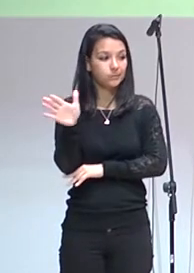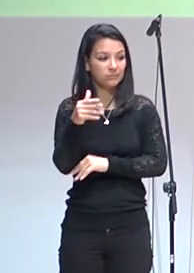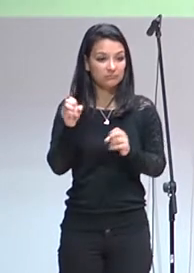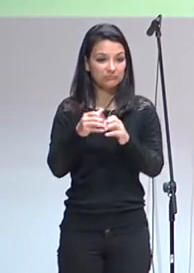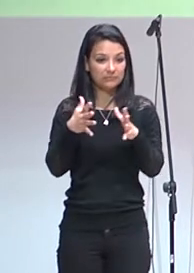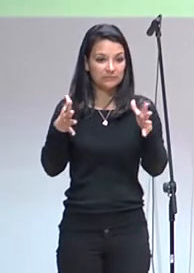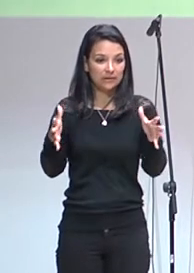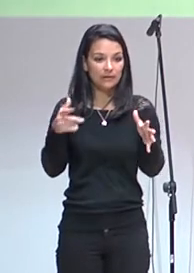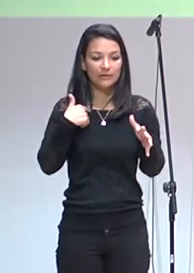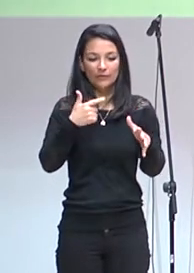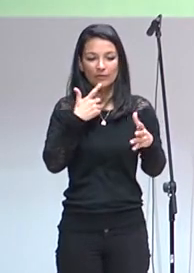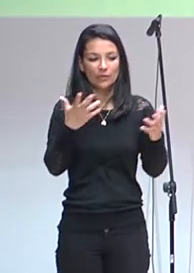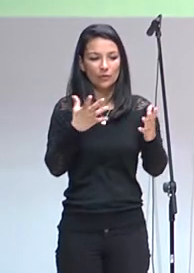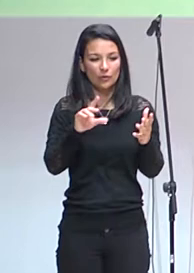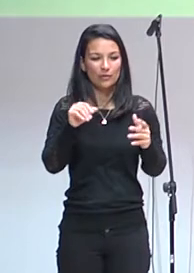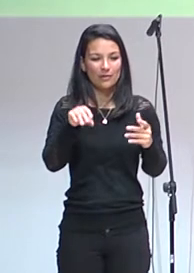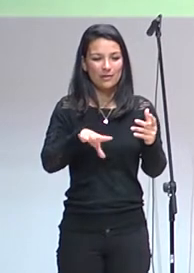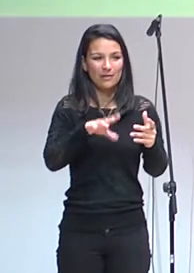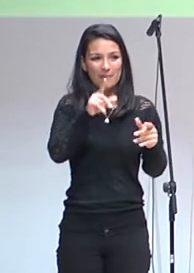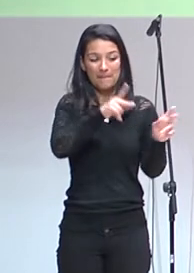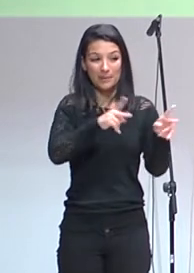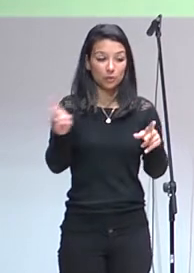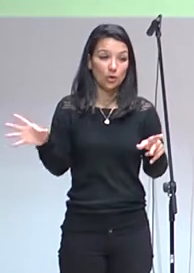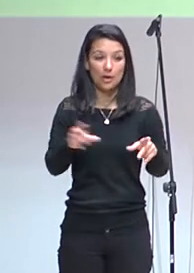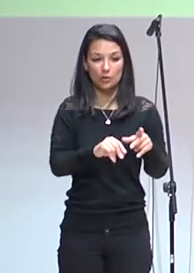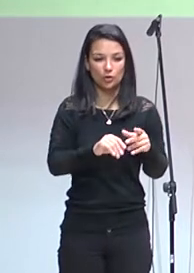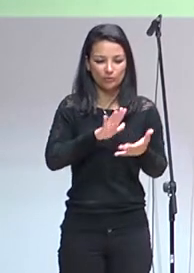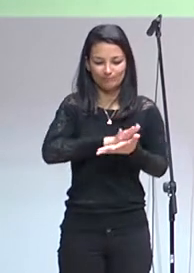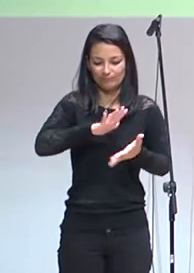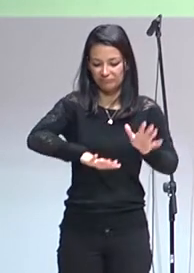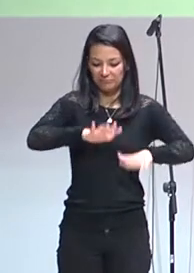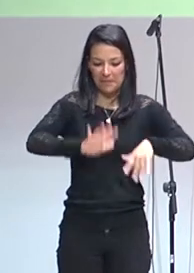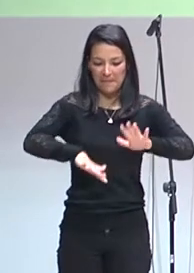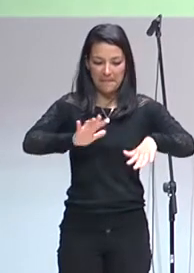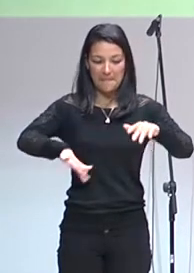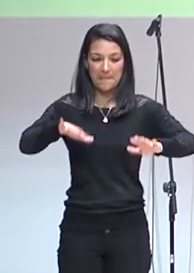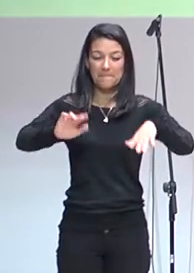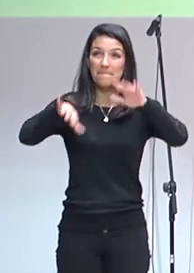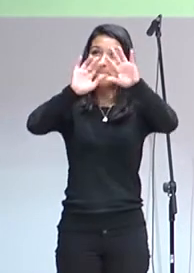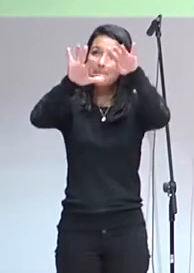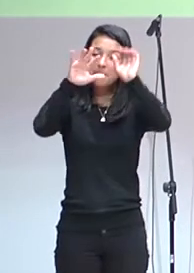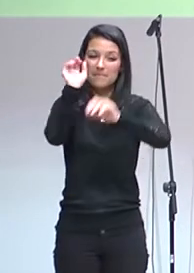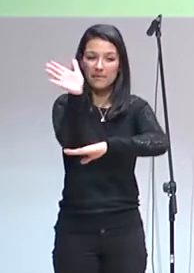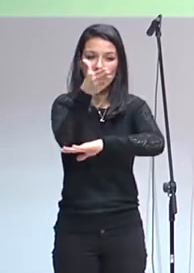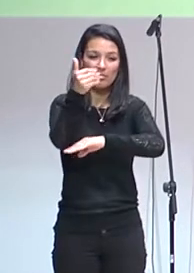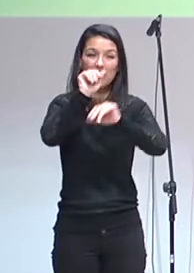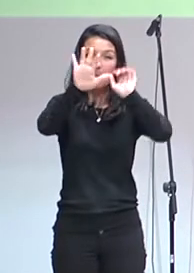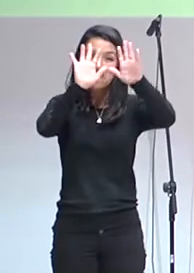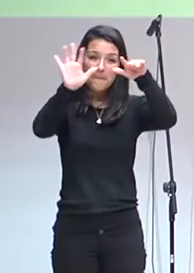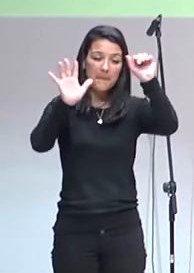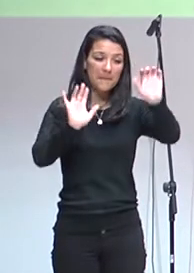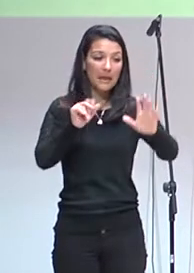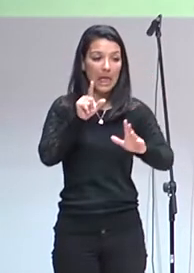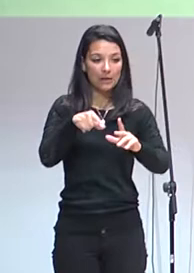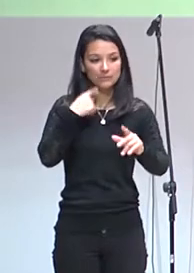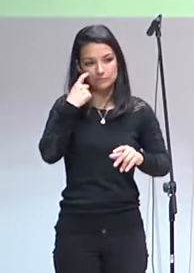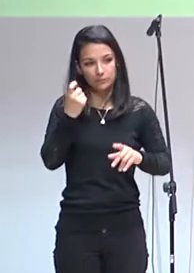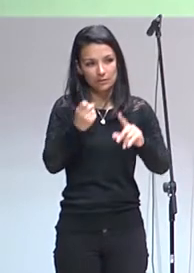gente de la Florida le puso la huella. O sea, tenemos que empezar a marcar los simbolismos, ¿no?, a